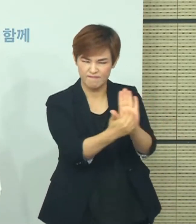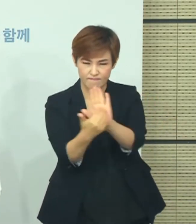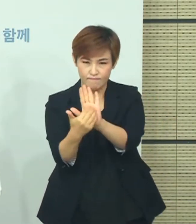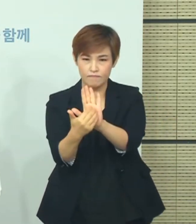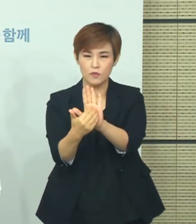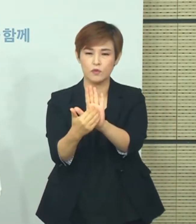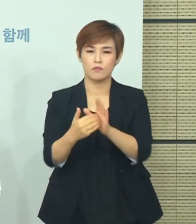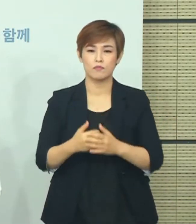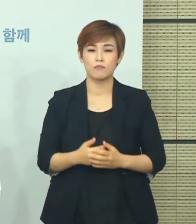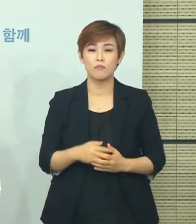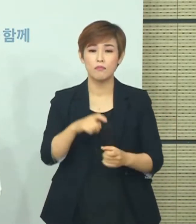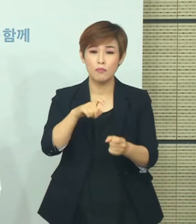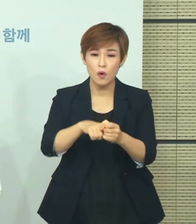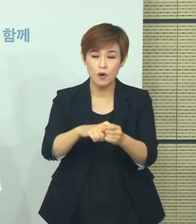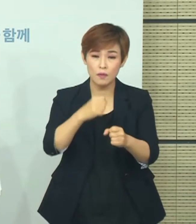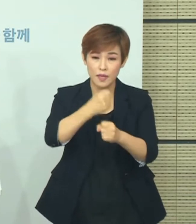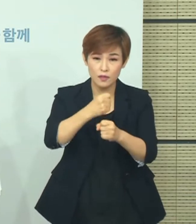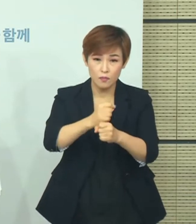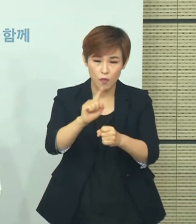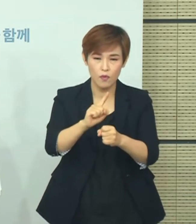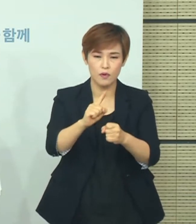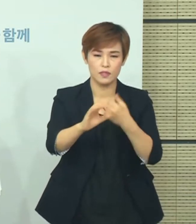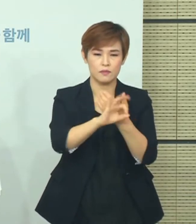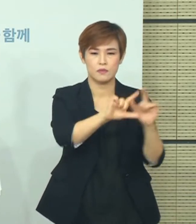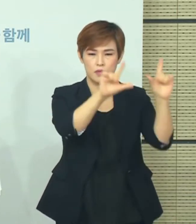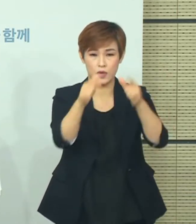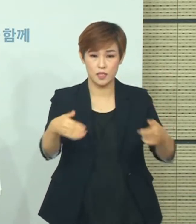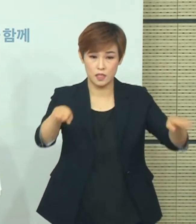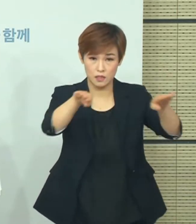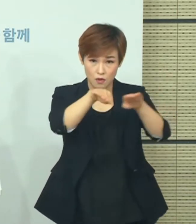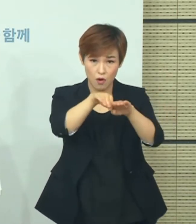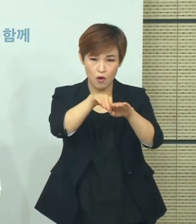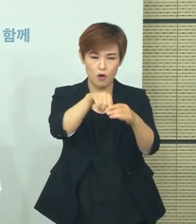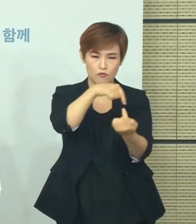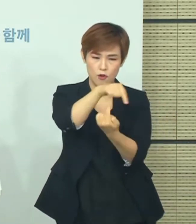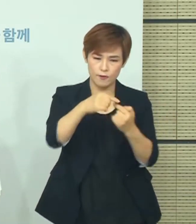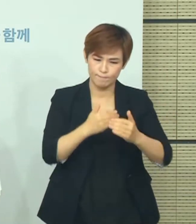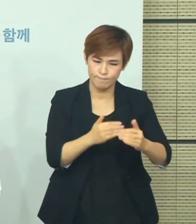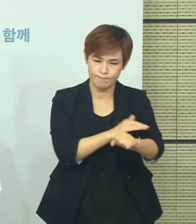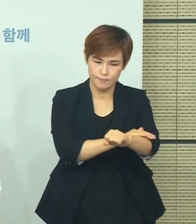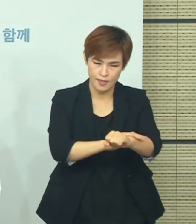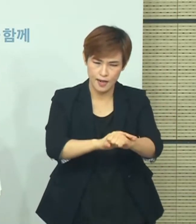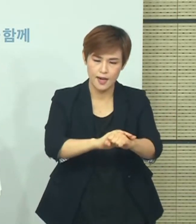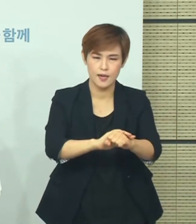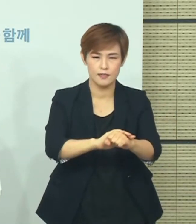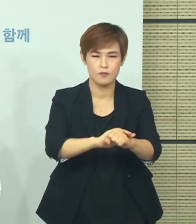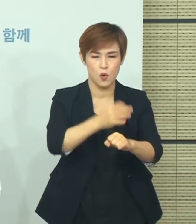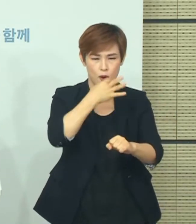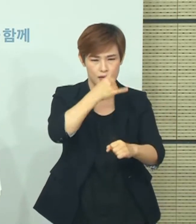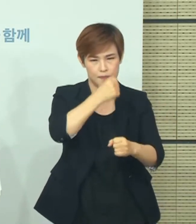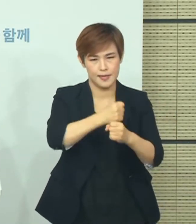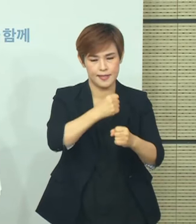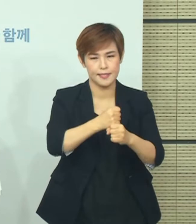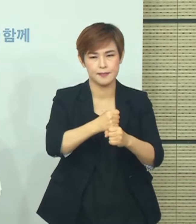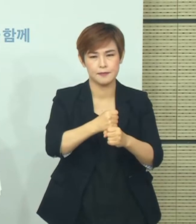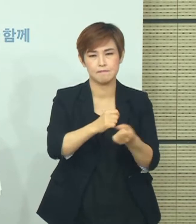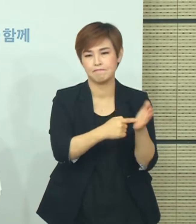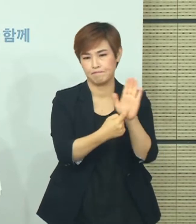수 있도록 한 임시생활시설의 운영을 보다 체계화하고 효율화하겠다고